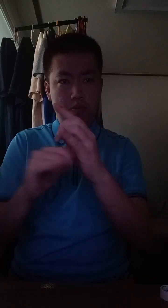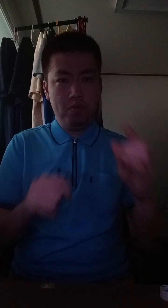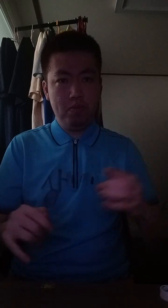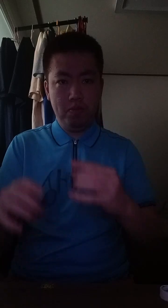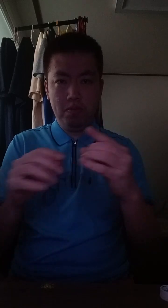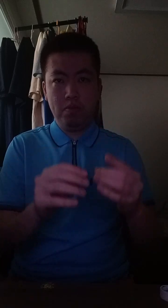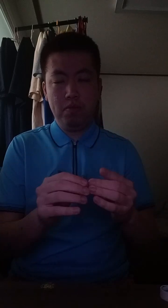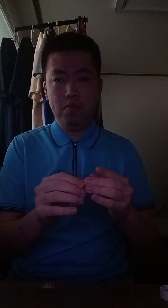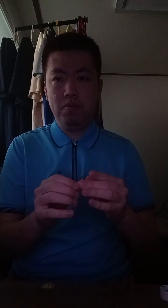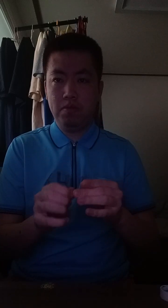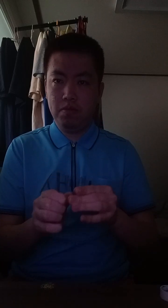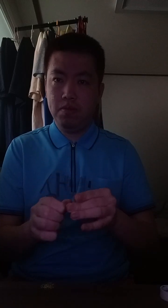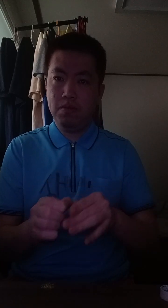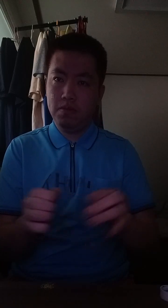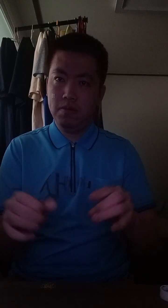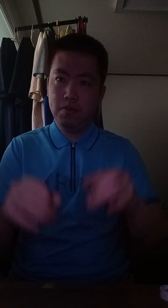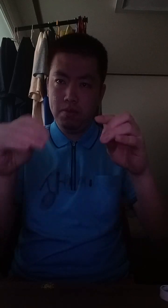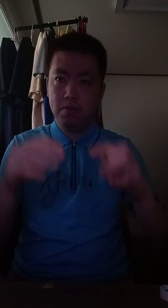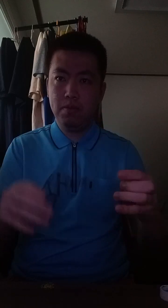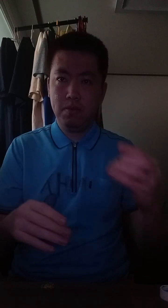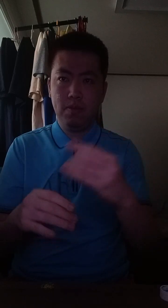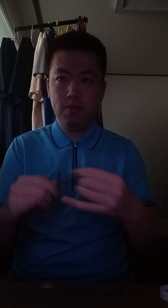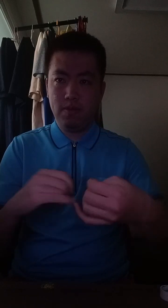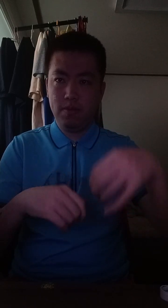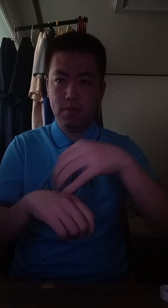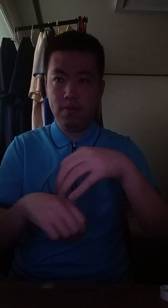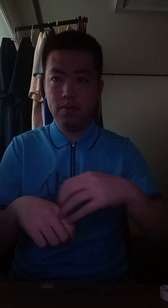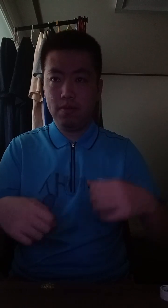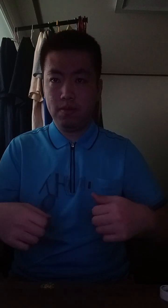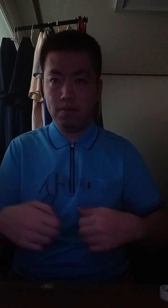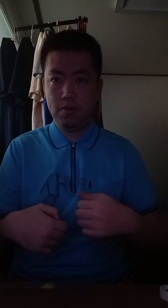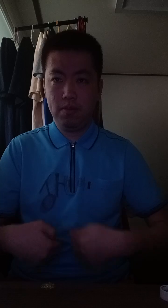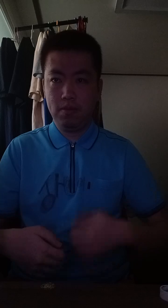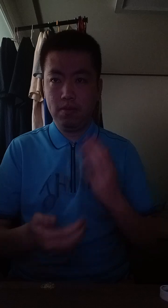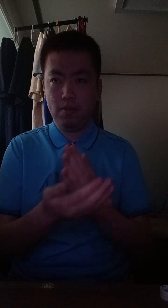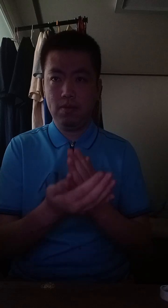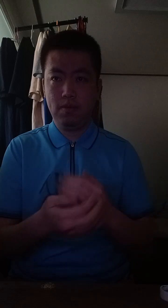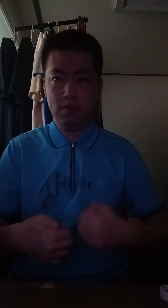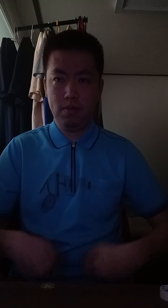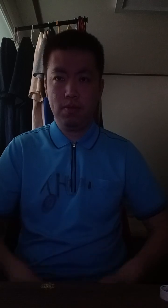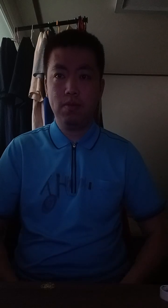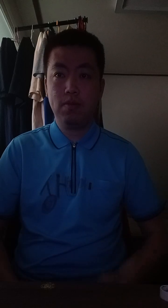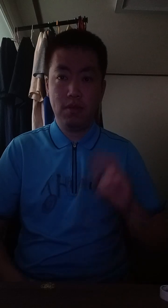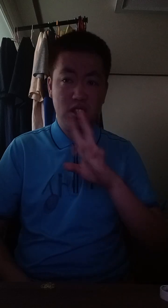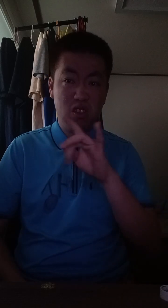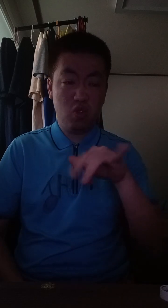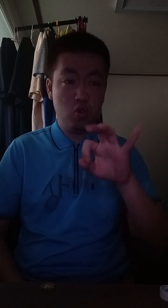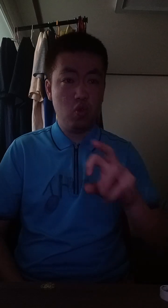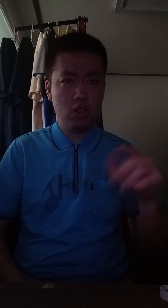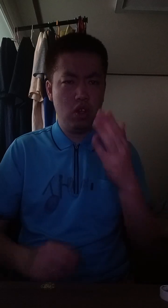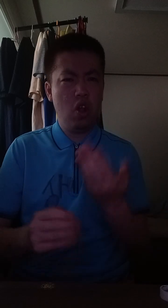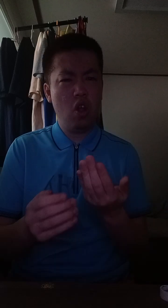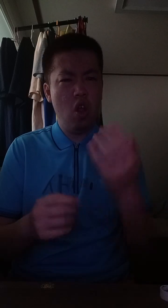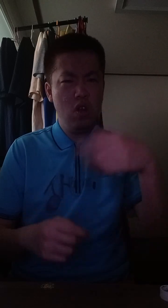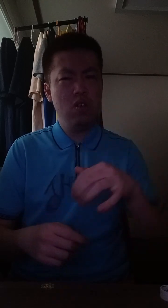시 올라오는 자동 안전발판을 꾸준히 설치하고 있다는 입장입니다. 하지만 설치 속도가 더뎌 해당 사고